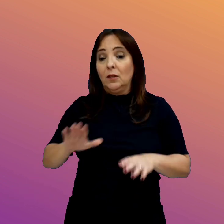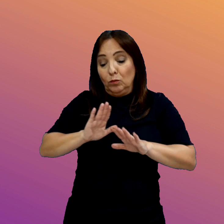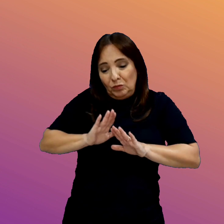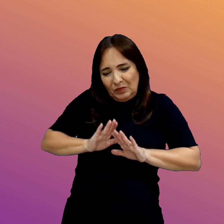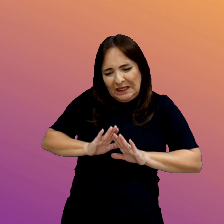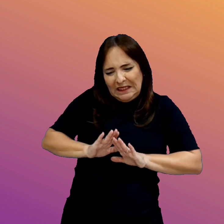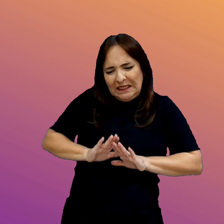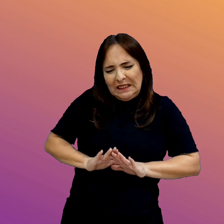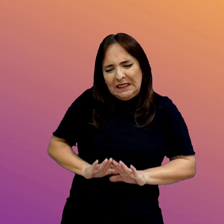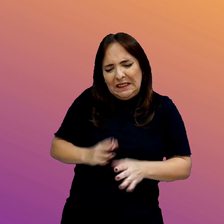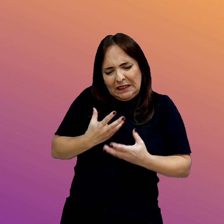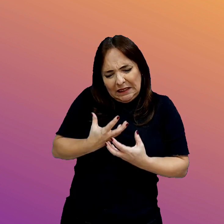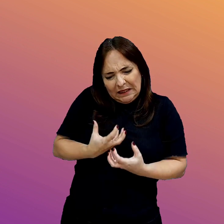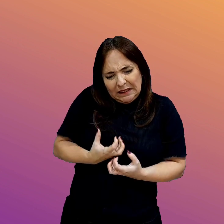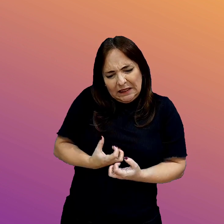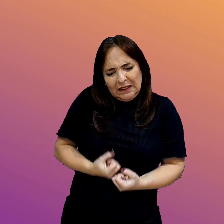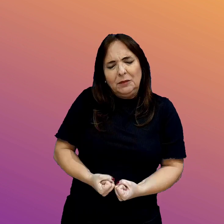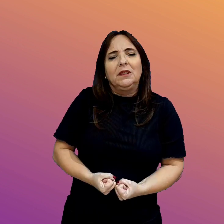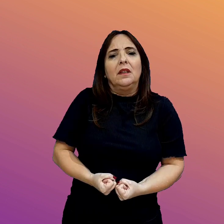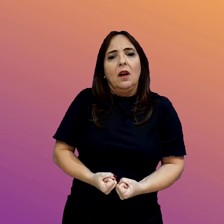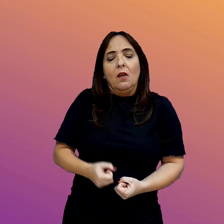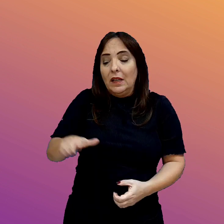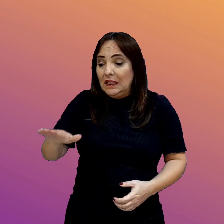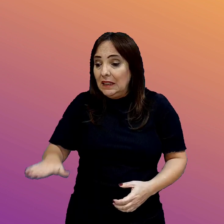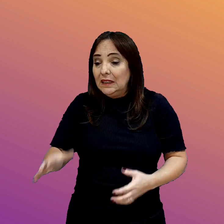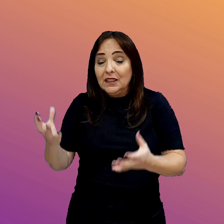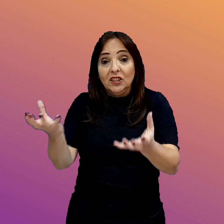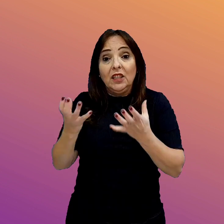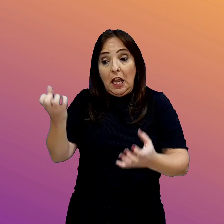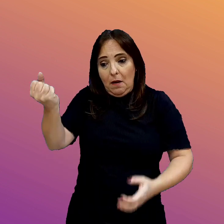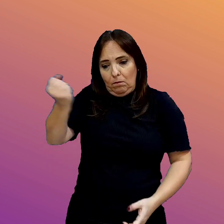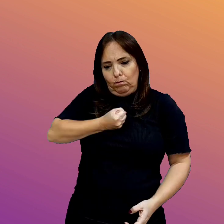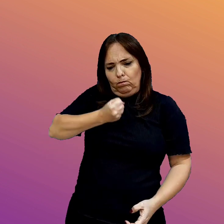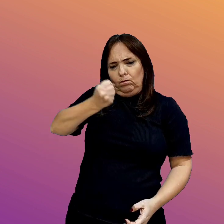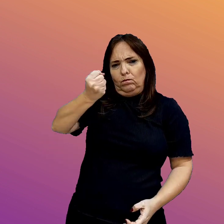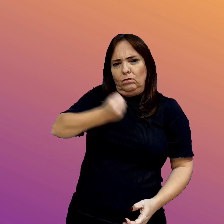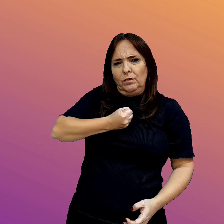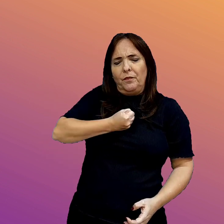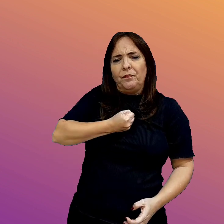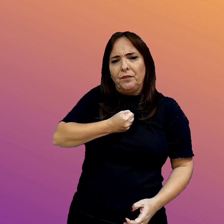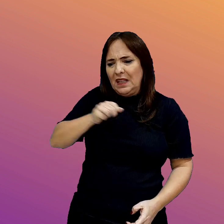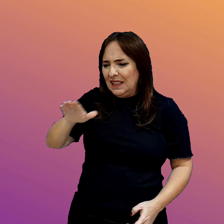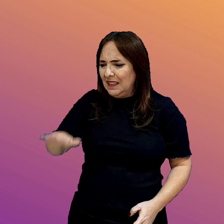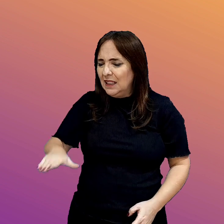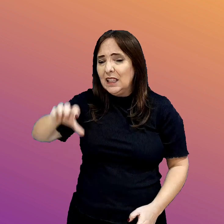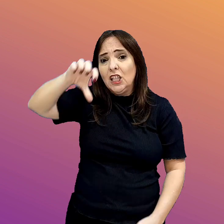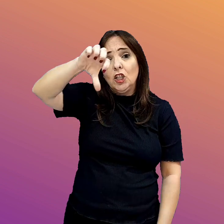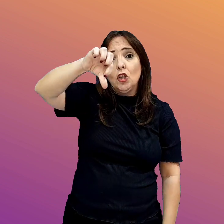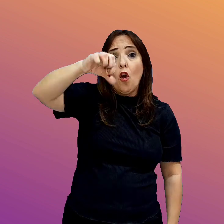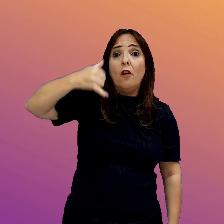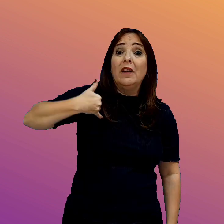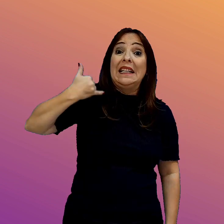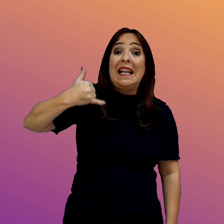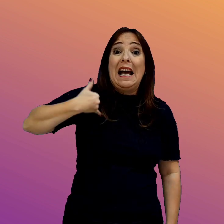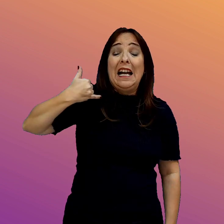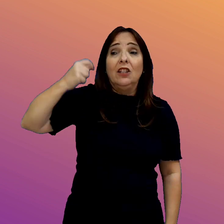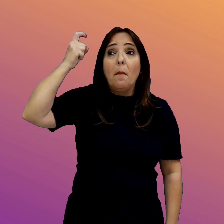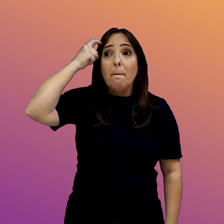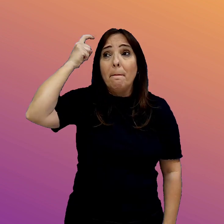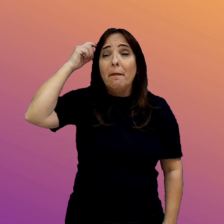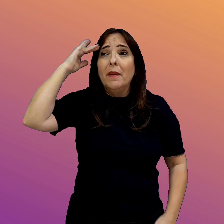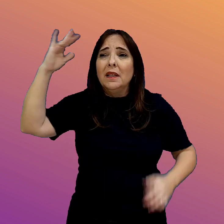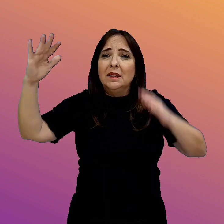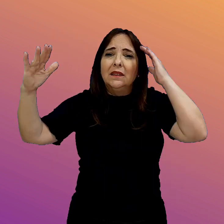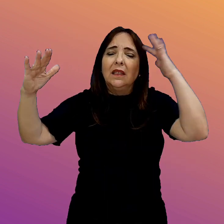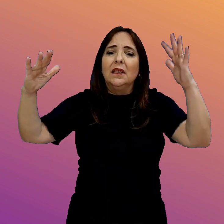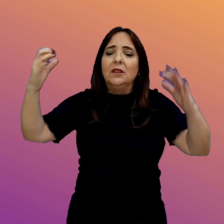seríssimas. Crianças com ideação suicida, crianças de 9 anos pensando em morrer. Que negócio é esse? Eu atendi